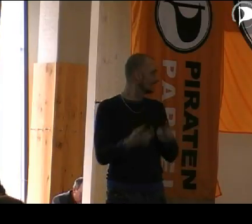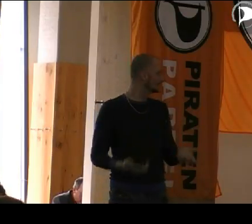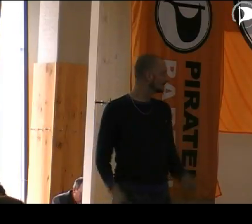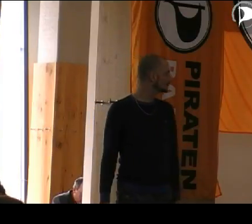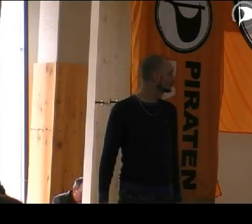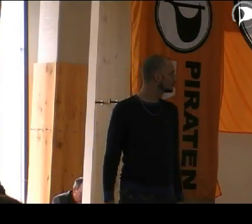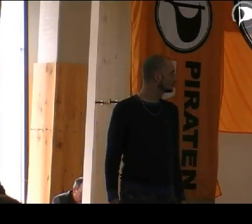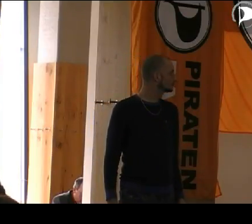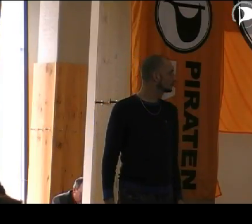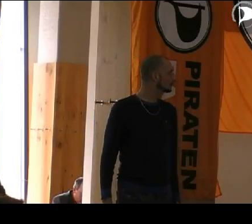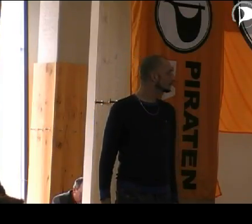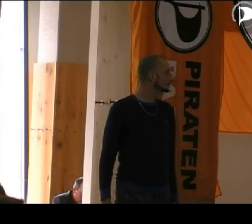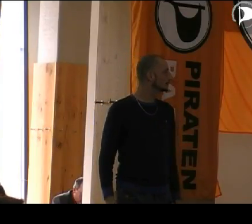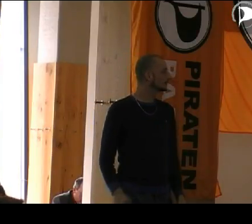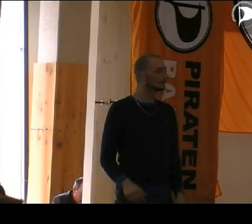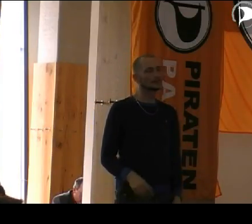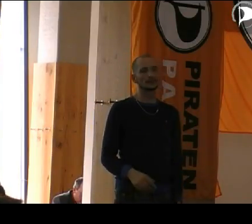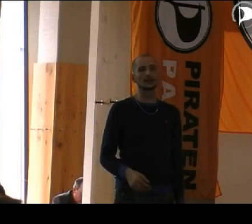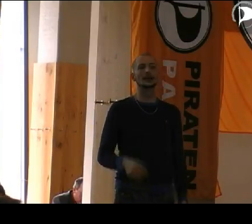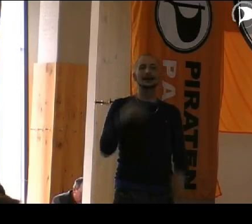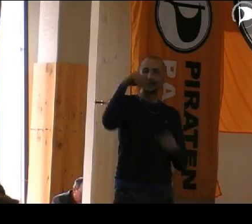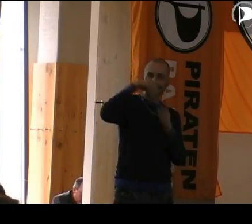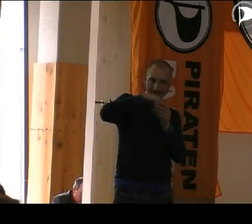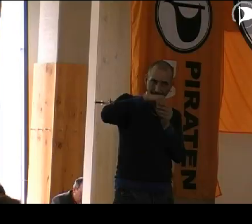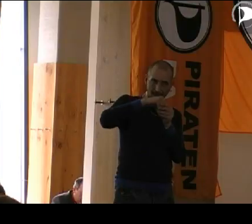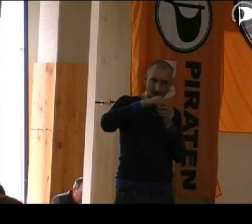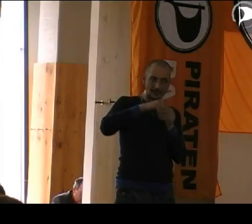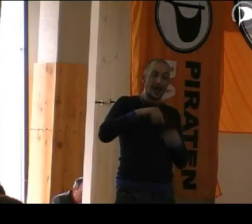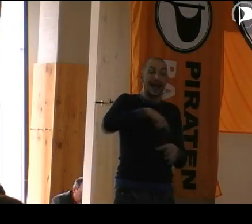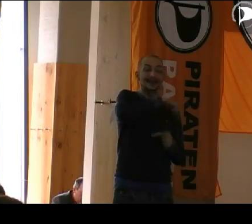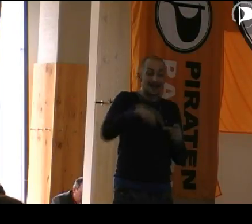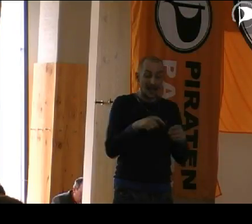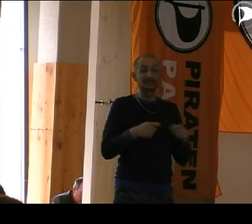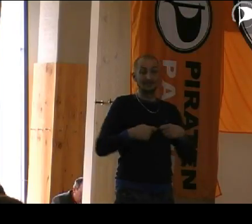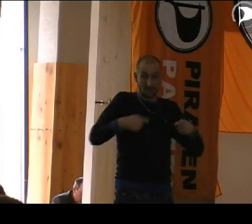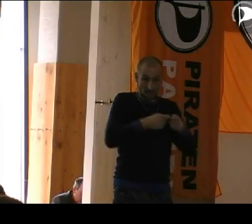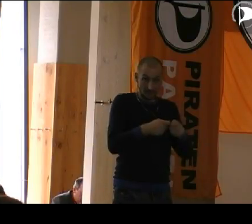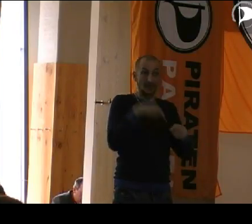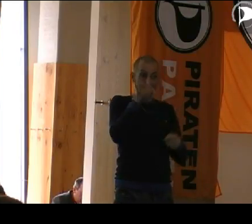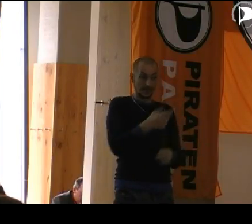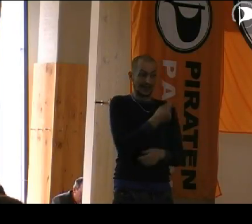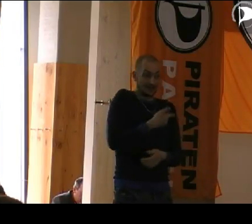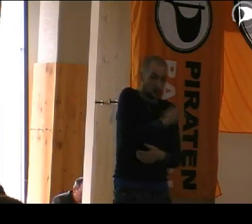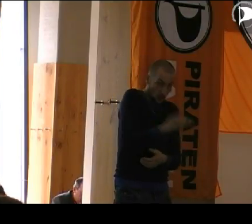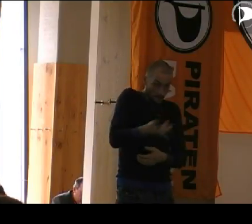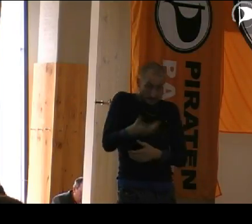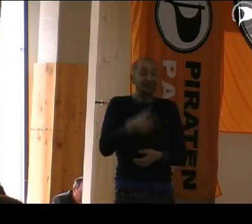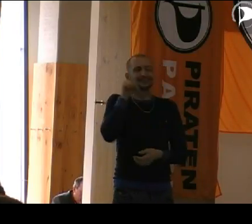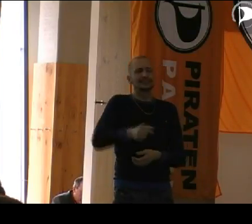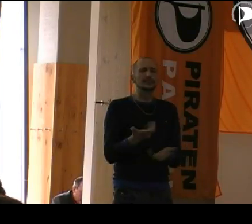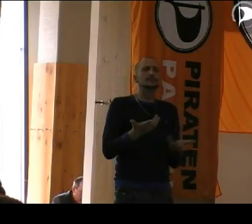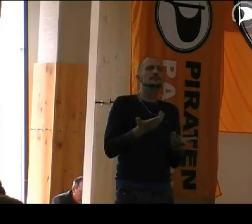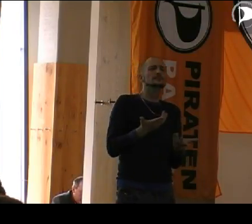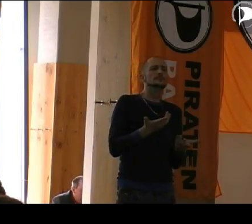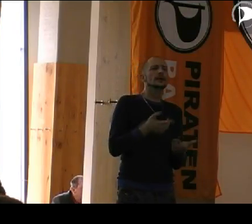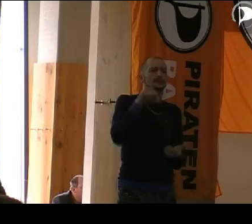jahr okay es geht nicht nur darum dass die kreisverbände wert bekommen deshalb deshalb den vorteil ist